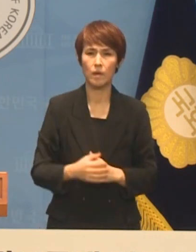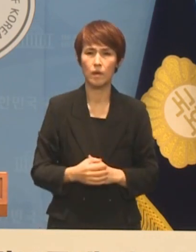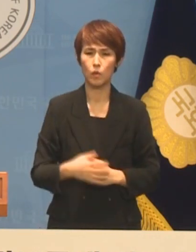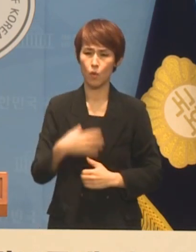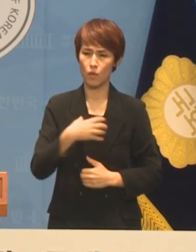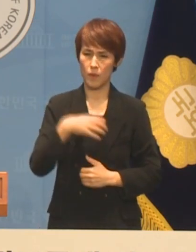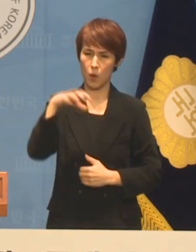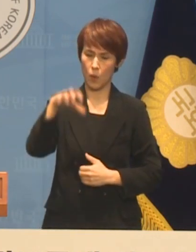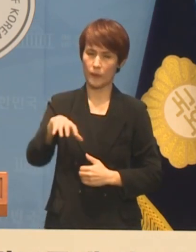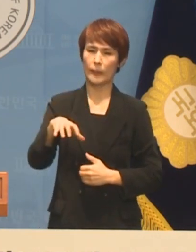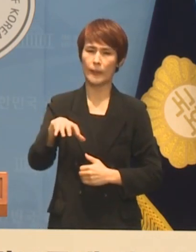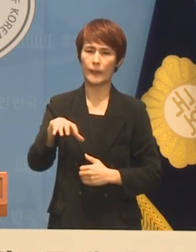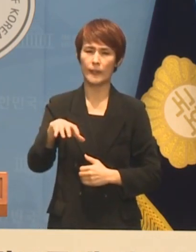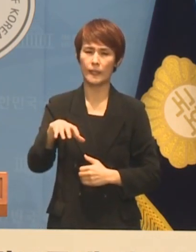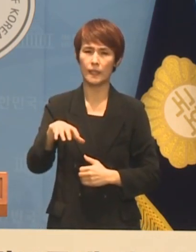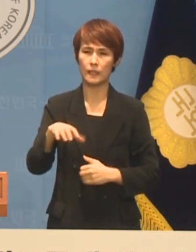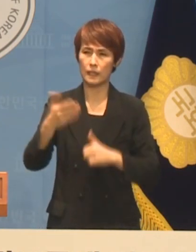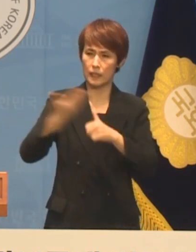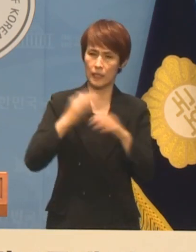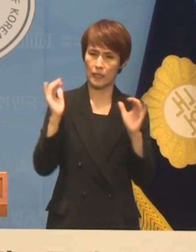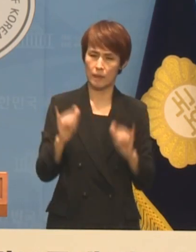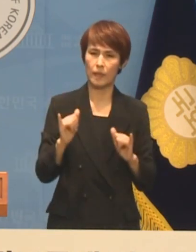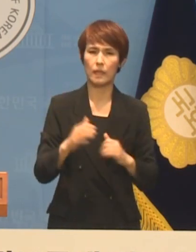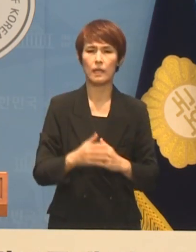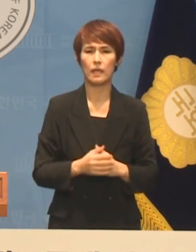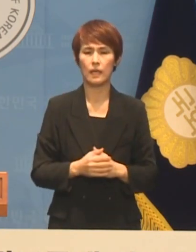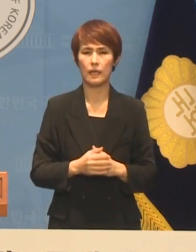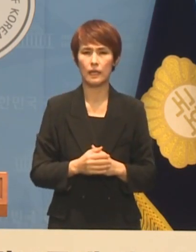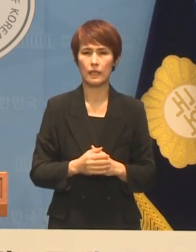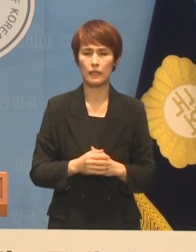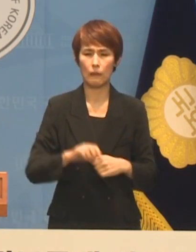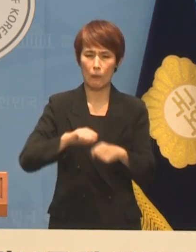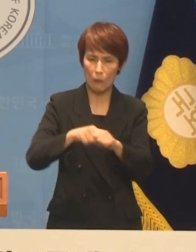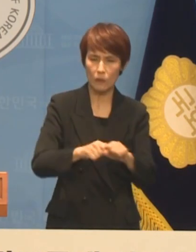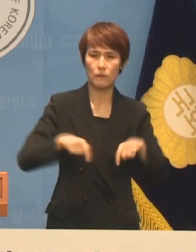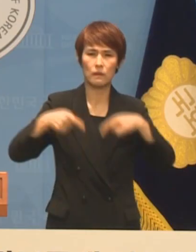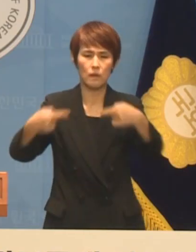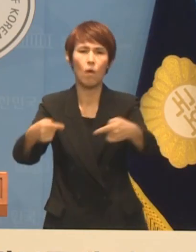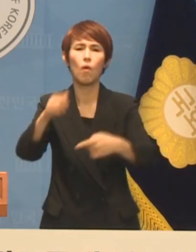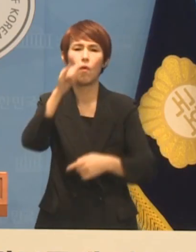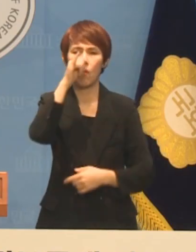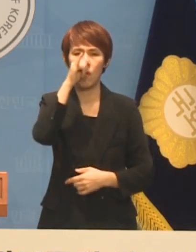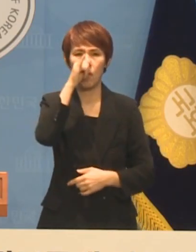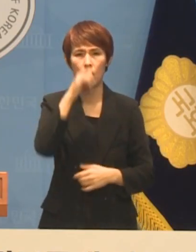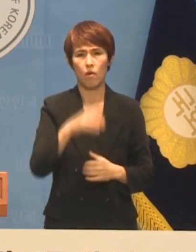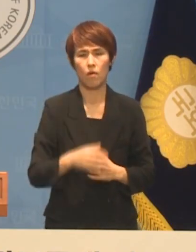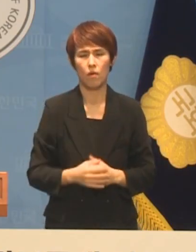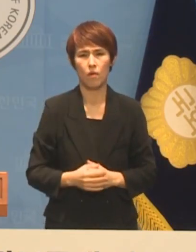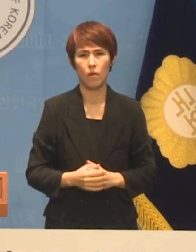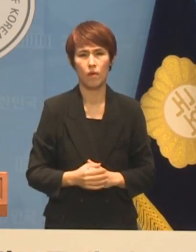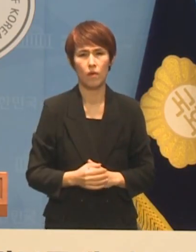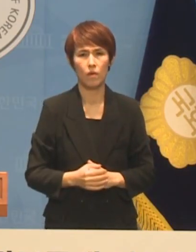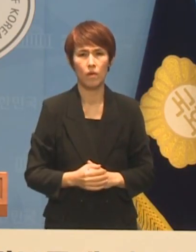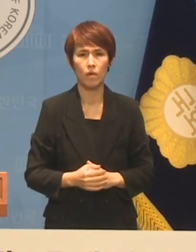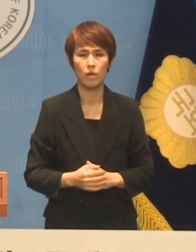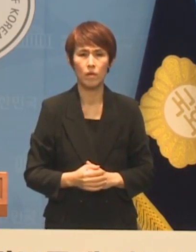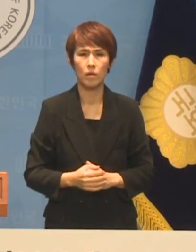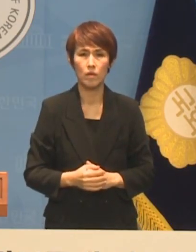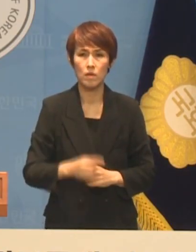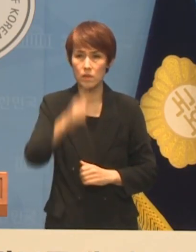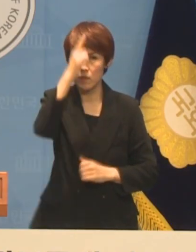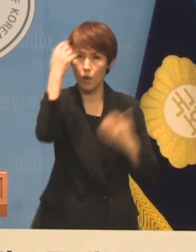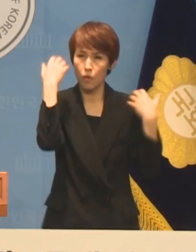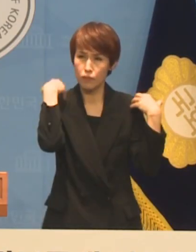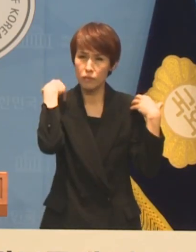위험한 현장이지만 쉬운 해고로 생계 위험을 더 크게 작용할 수밖에 없는 현실 앞에 왜 어떤